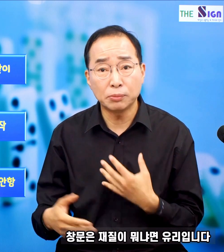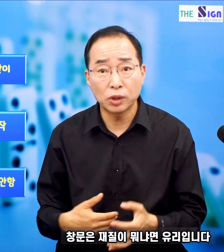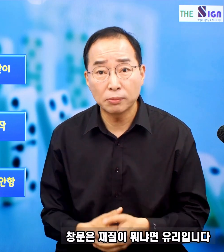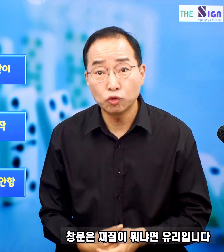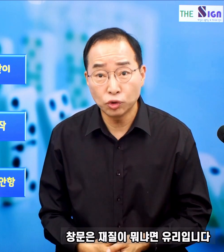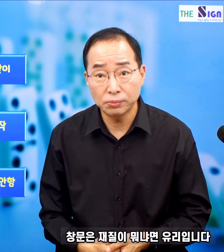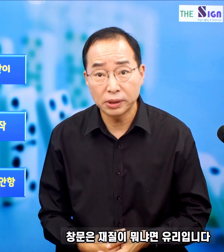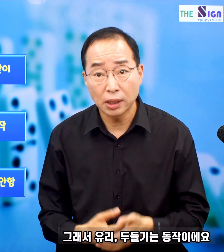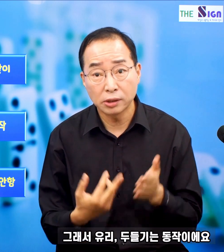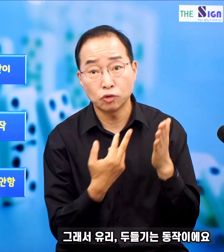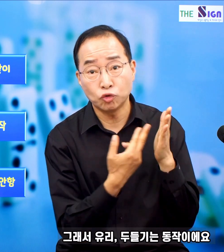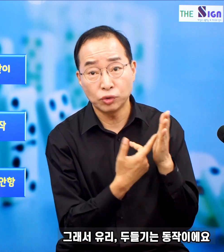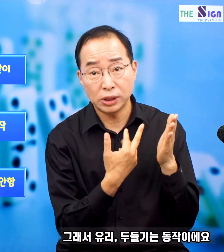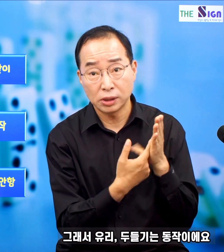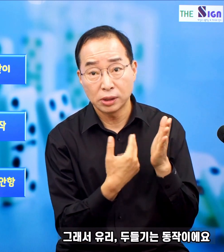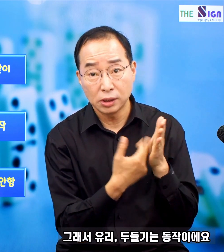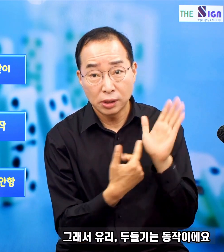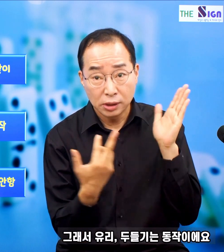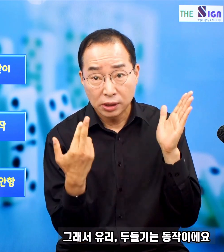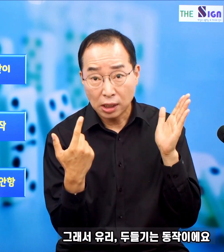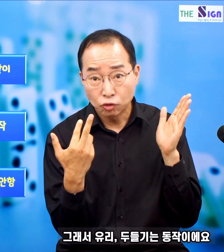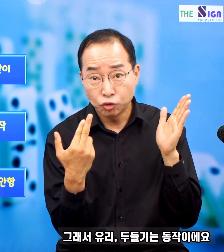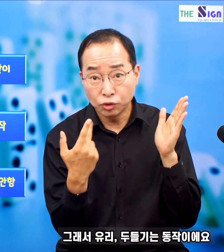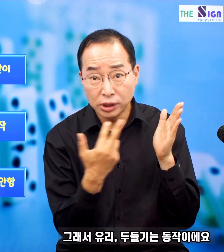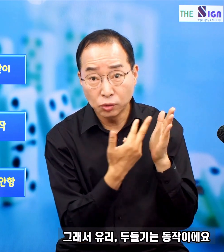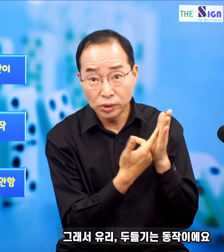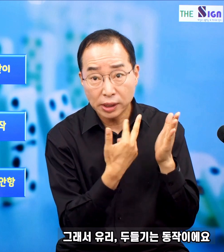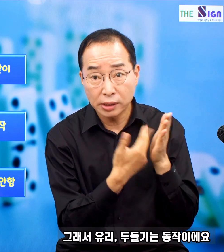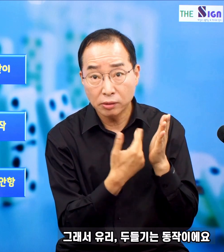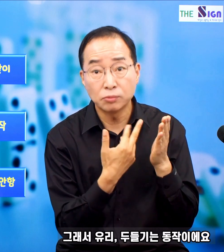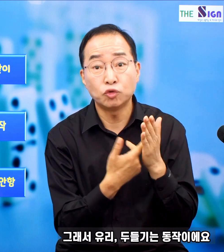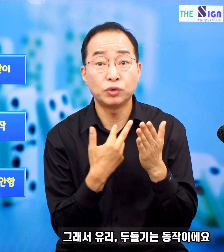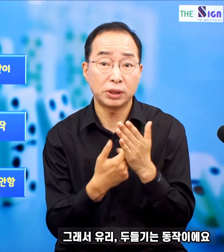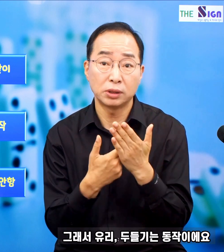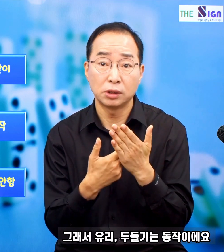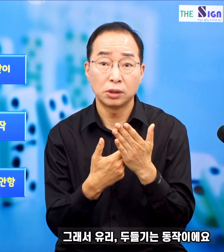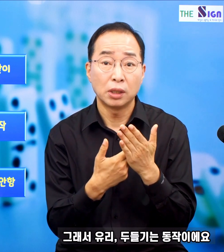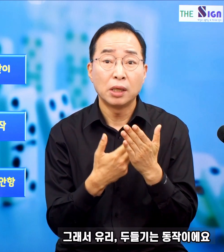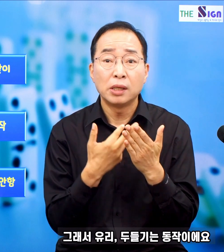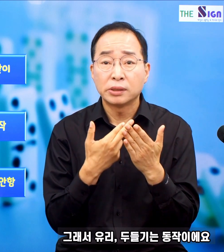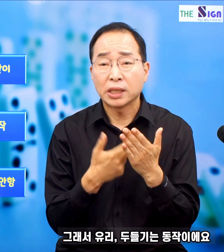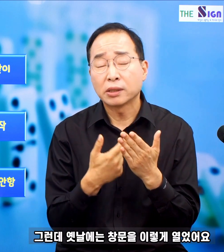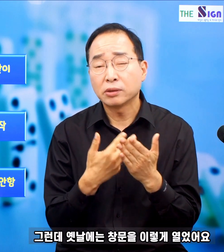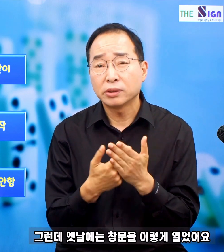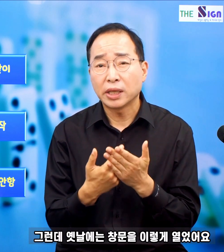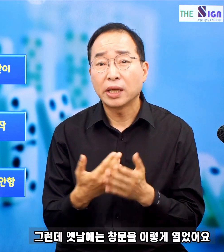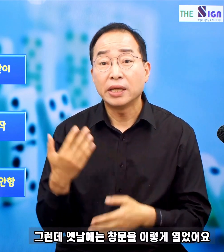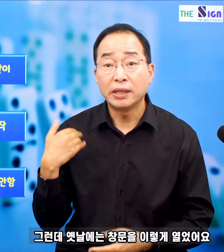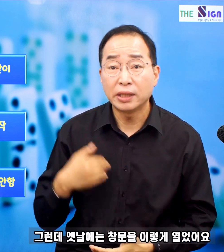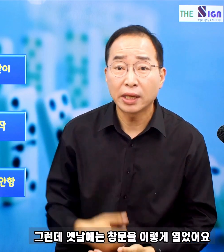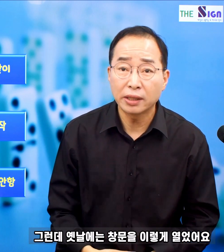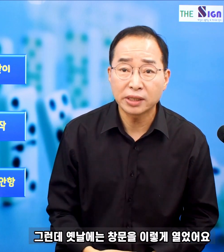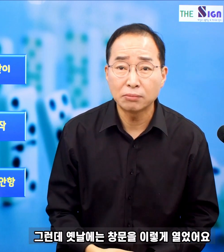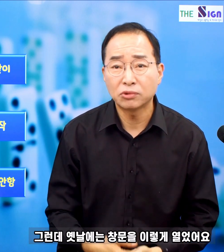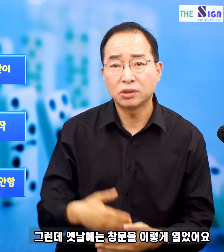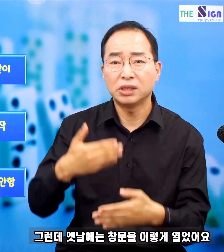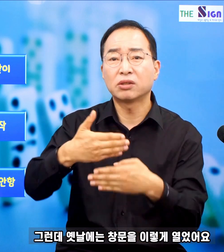뭐냐면 유리입니다. 그래서 유리. 자, 두들기는 동작이에요. 그럼 유리. 자, 그런데 옛날에는 창문을 이렇게